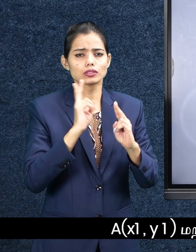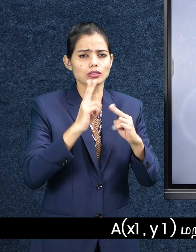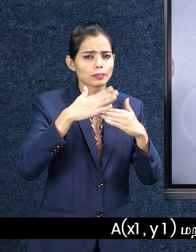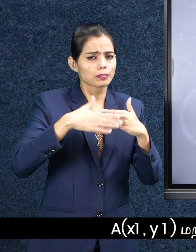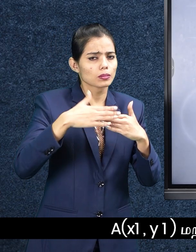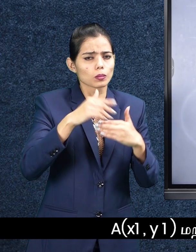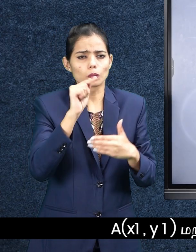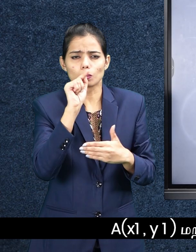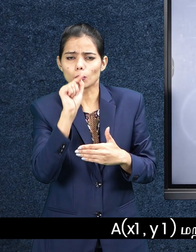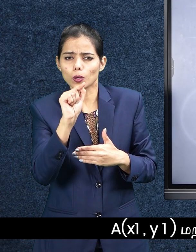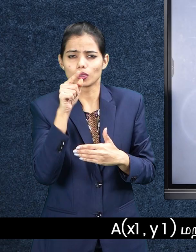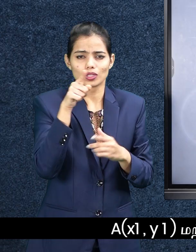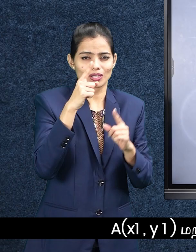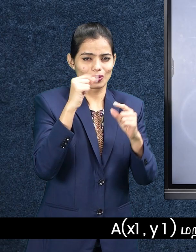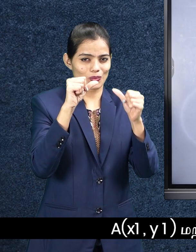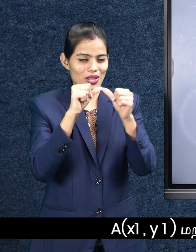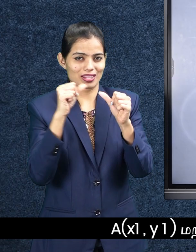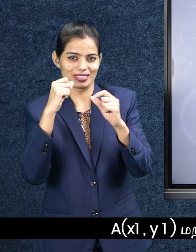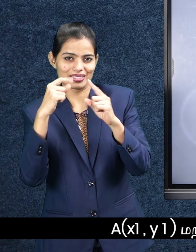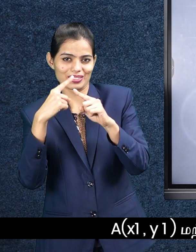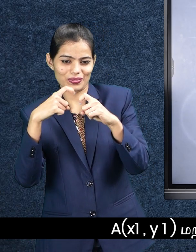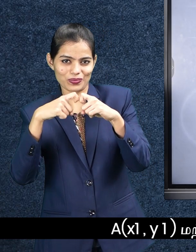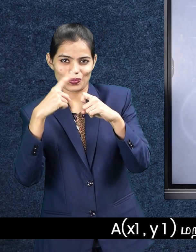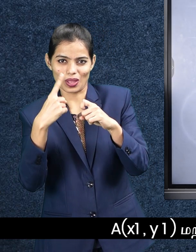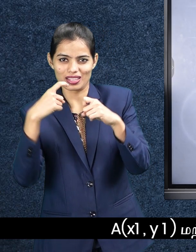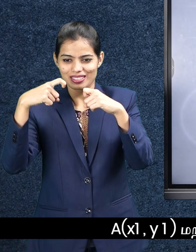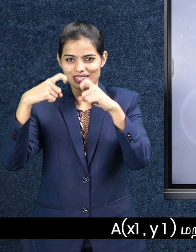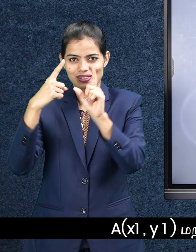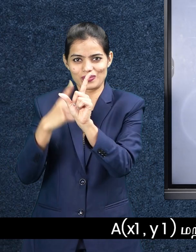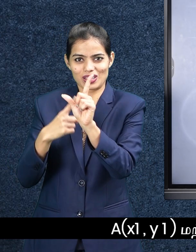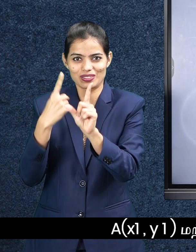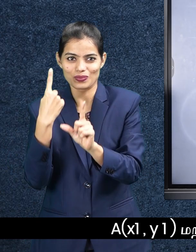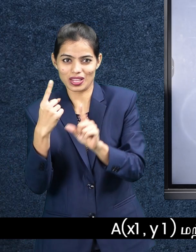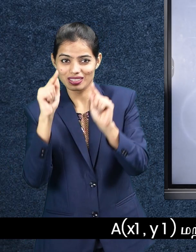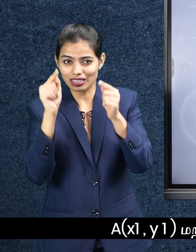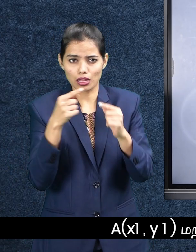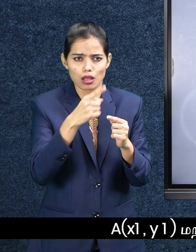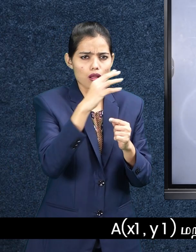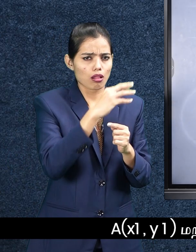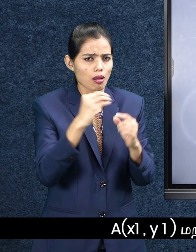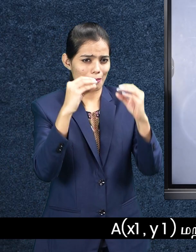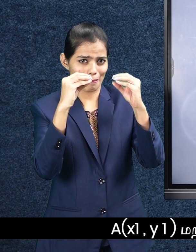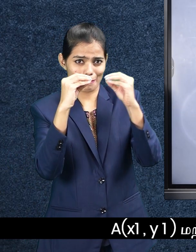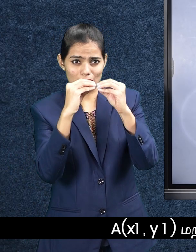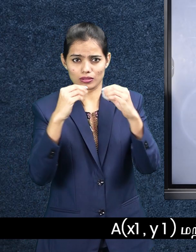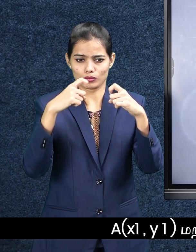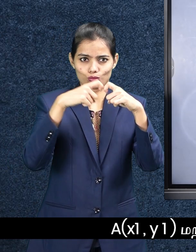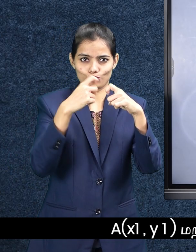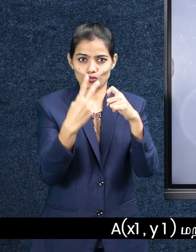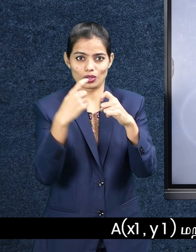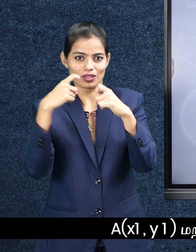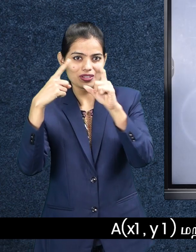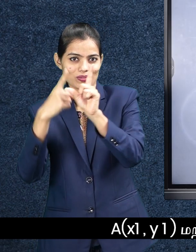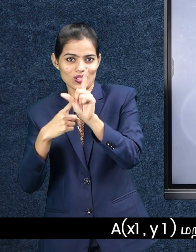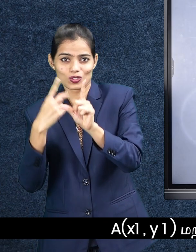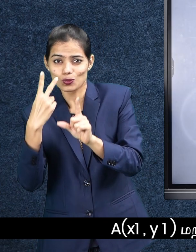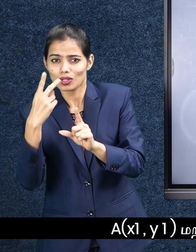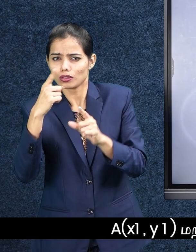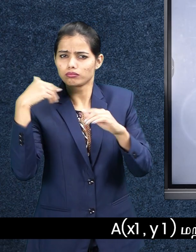A வட்டடைப்புக்குறிக்குள் x கீழிலக்கு 1 y கீழிலக்கு 1 மற்றும் B வட்டடைப்புக்குறிக்குள் x கீழிலக்கு